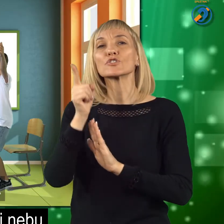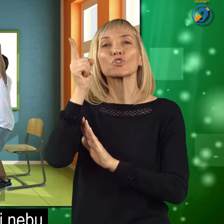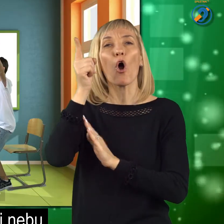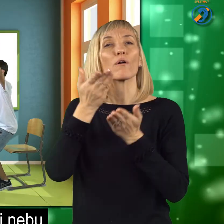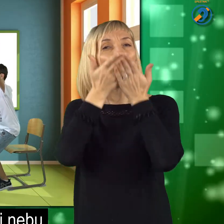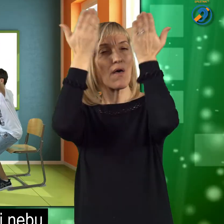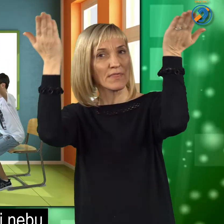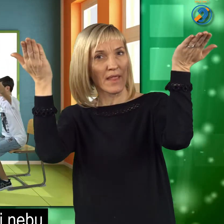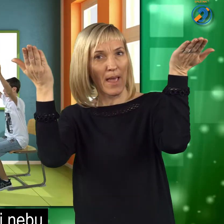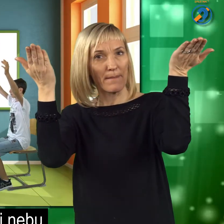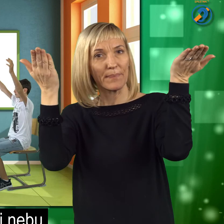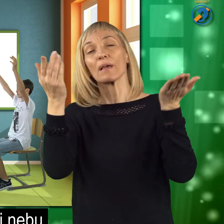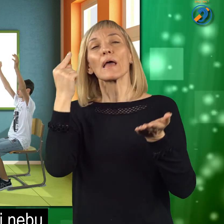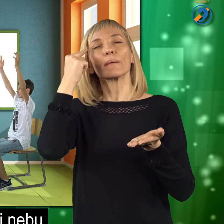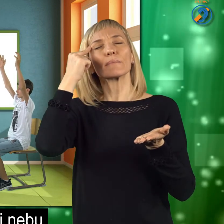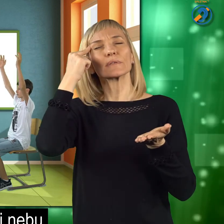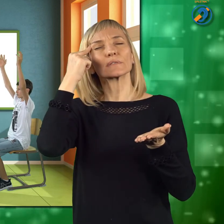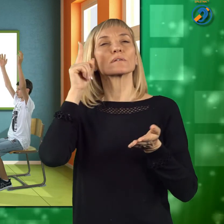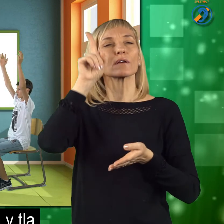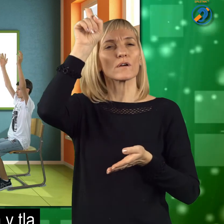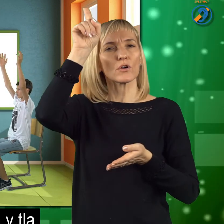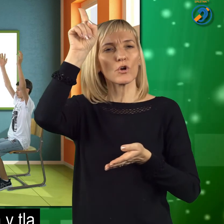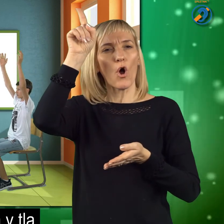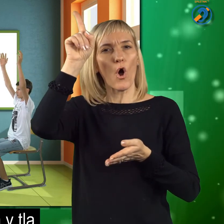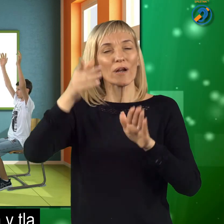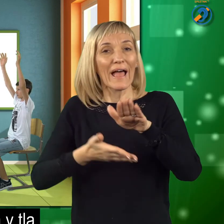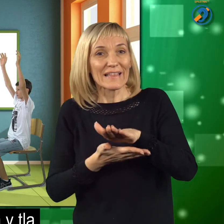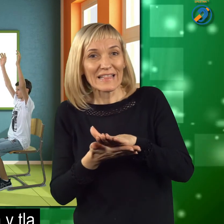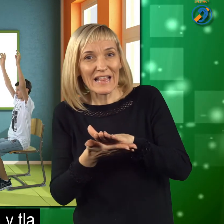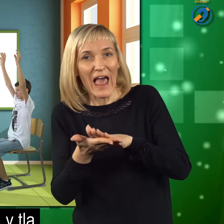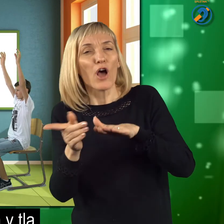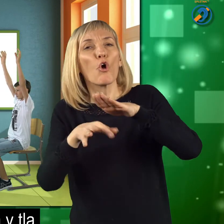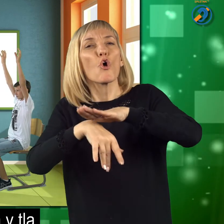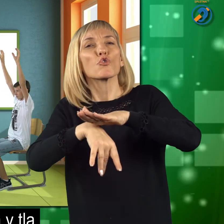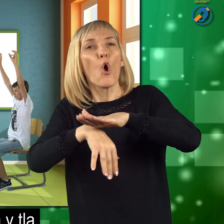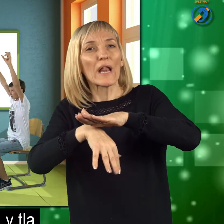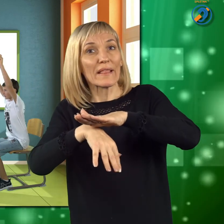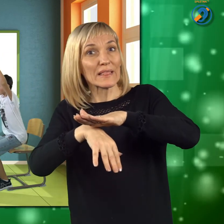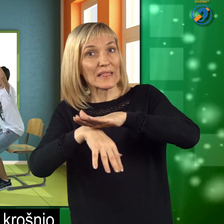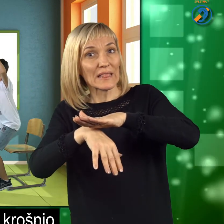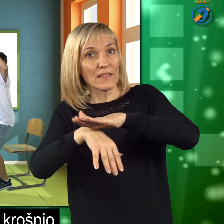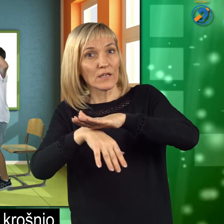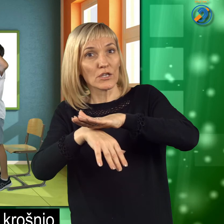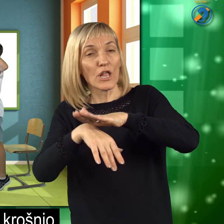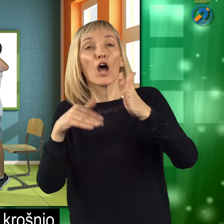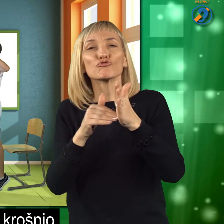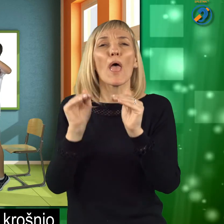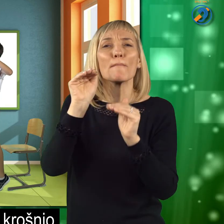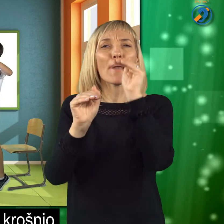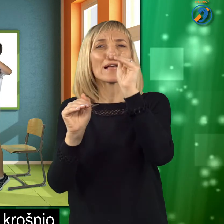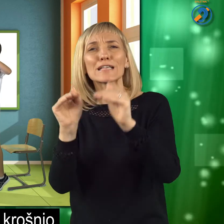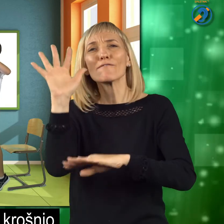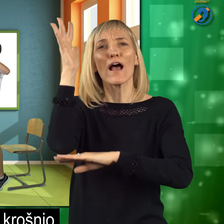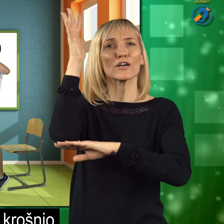proti nebu naj se misli dvigajo. Stopala pa v tla, korenine naj poženejo. Že plezava v